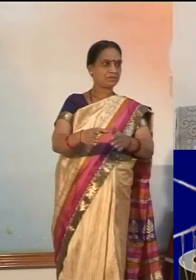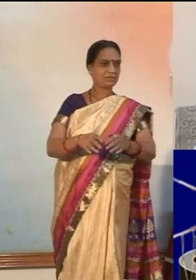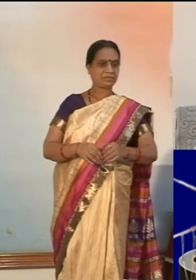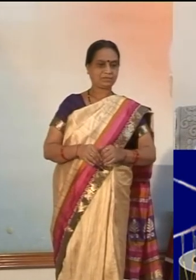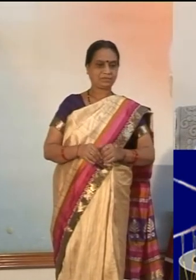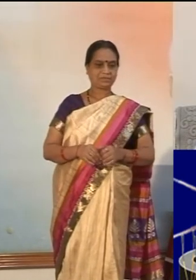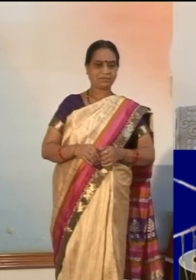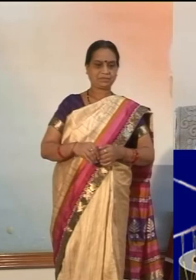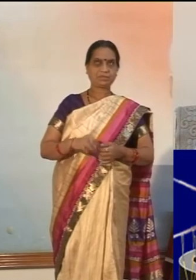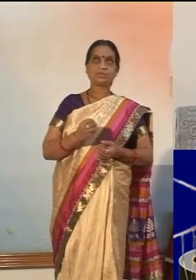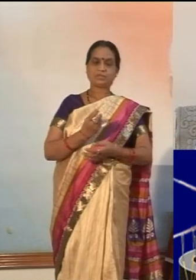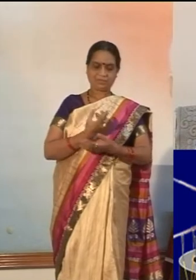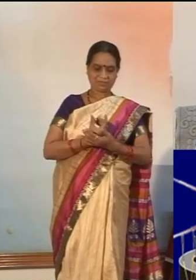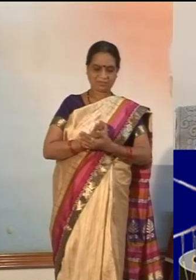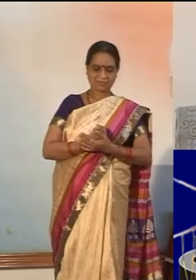ज्योति का ही प्रतीक है।